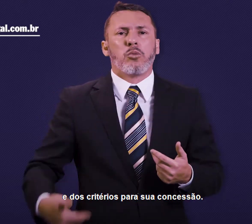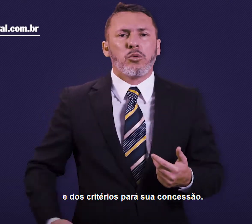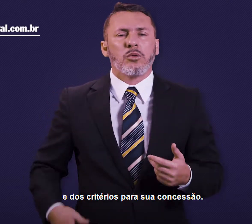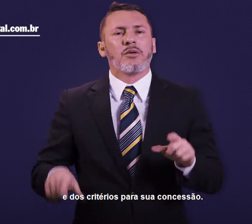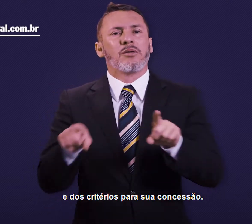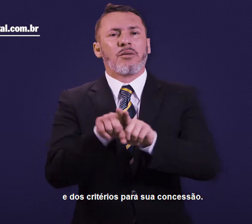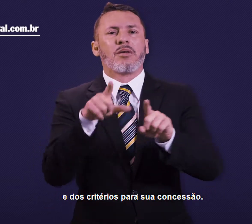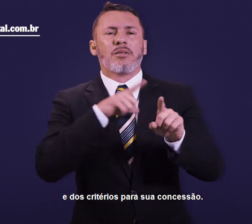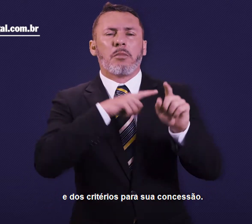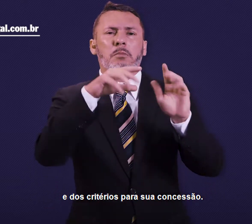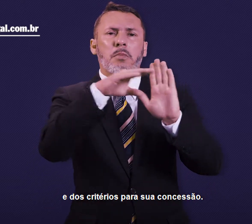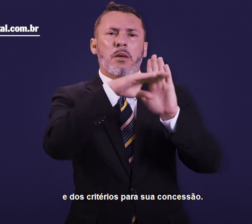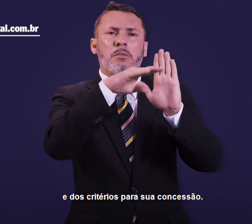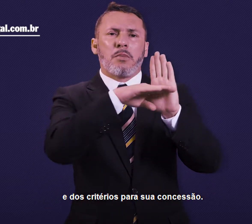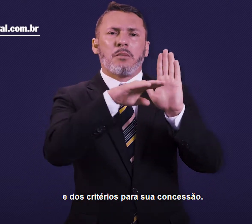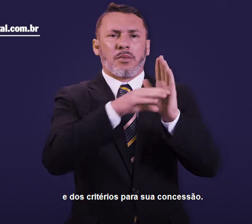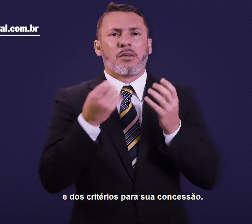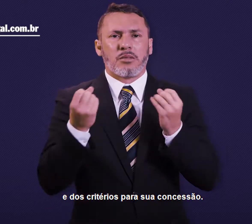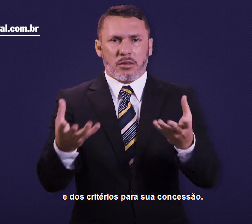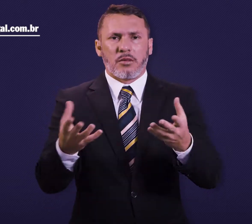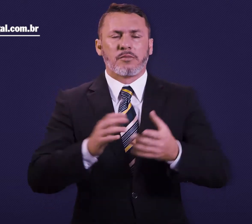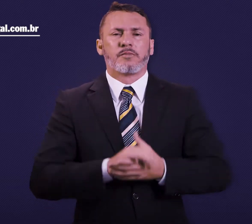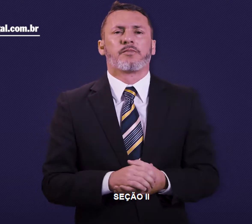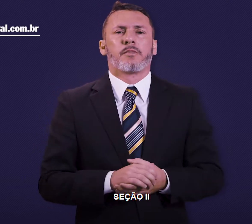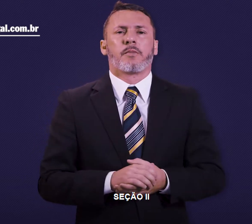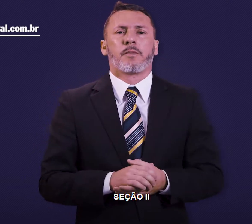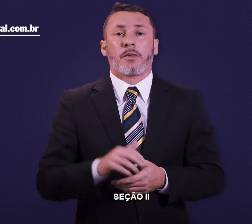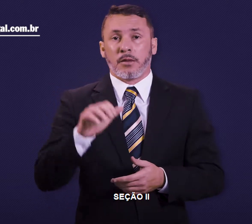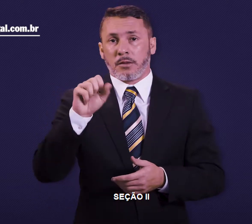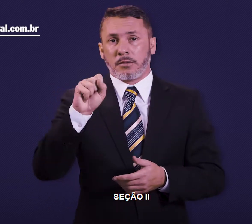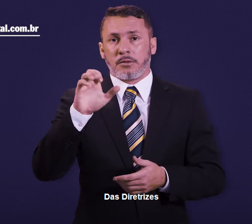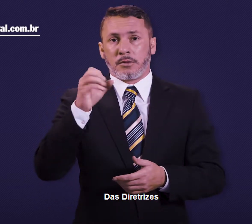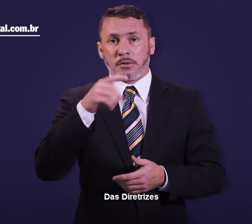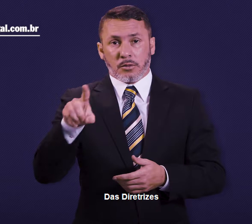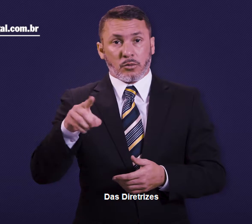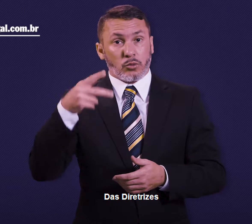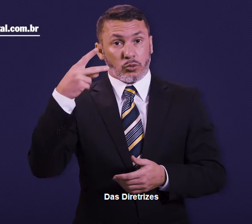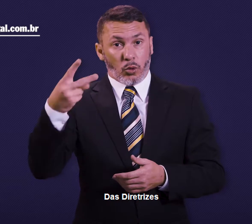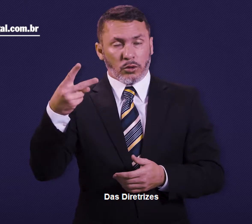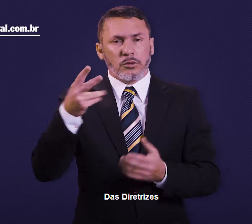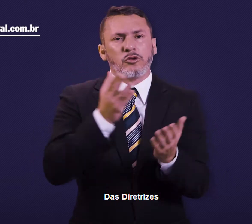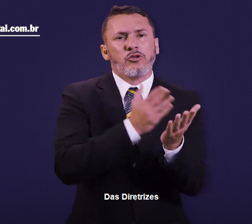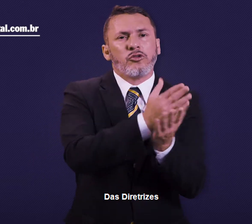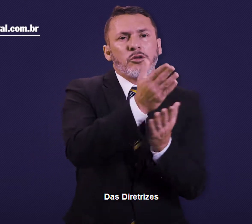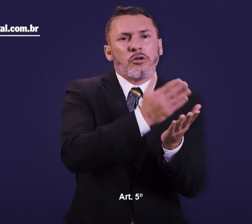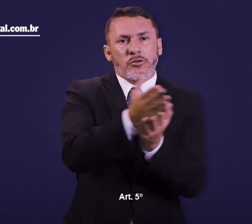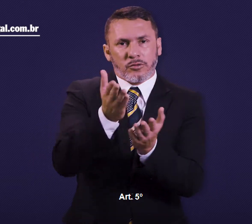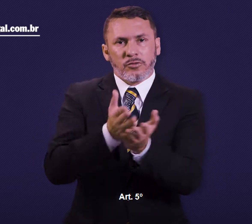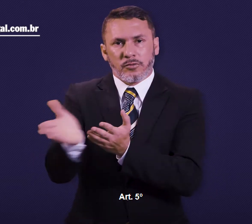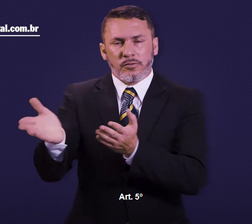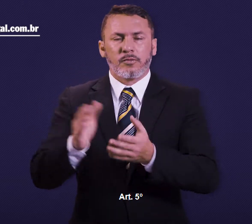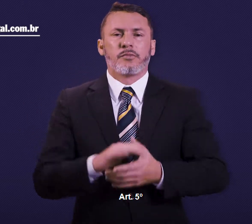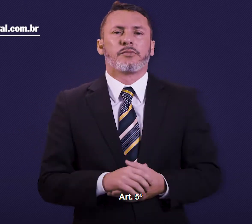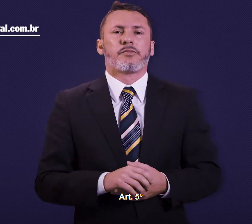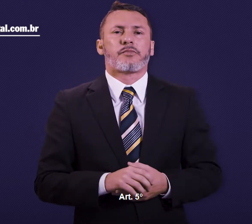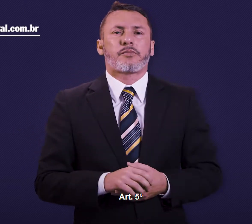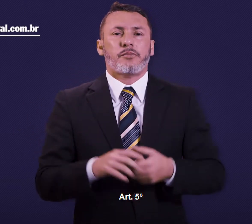dos critérios para sua concessão. Seção 2. Das diretrizes. Artigo 5º.